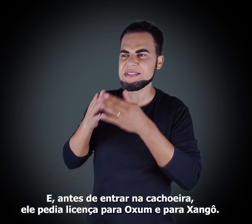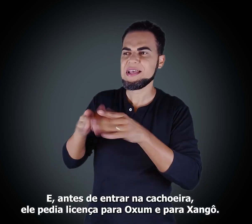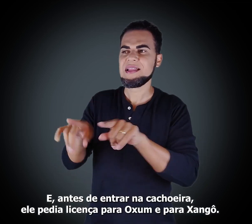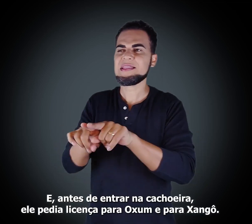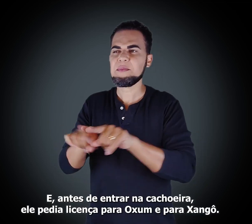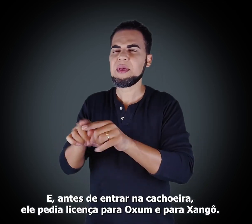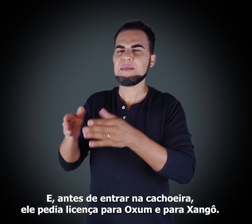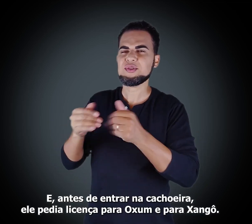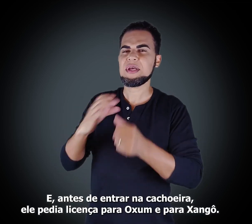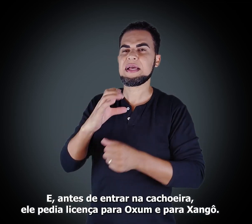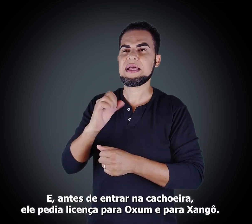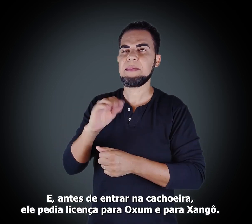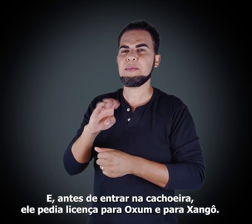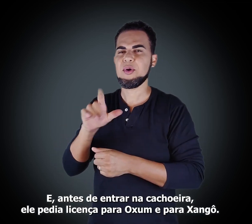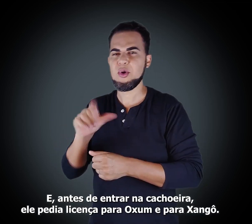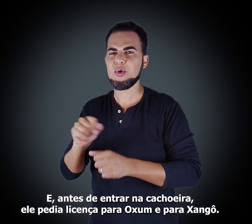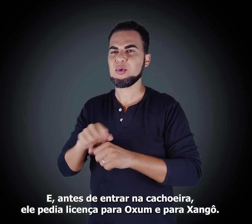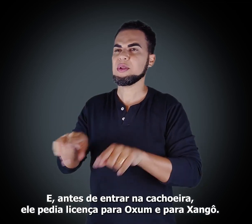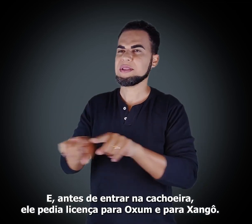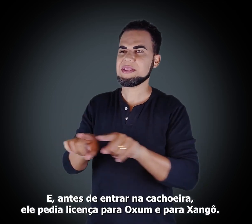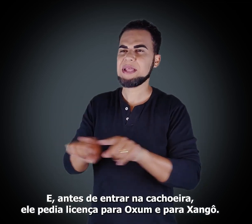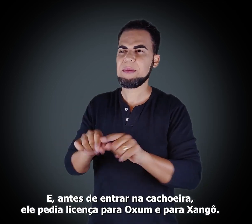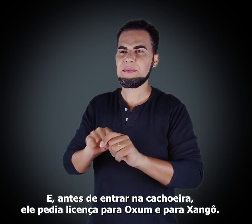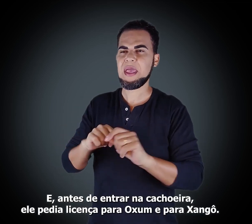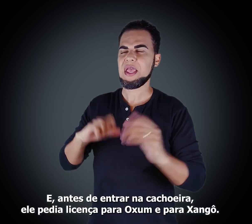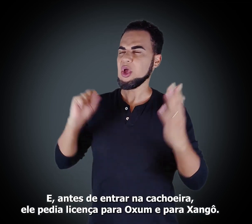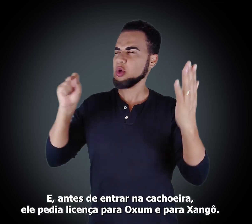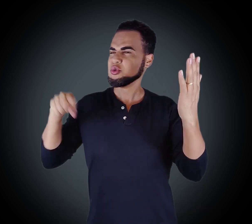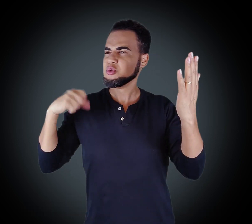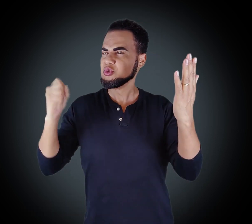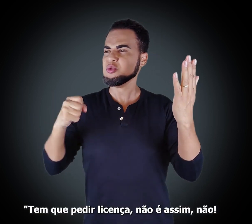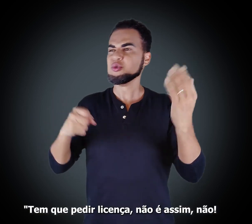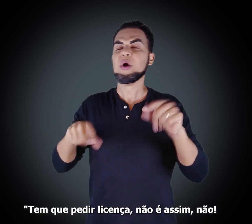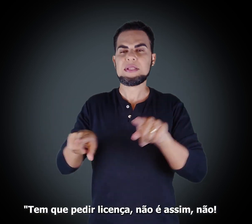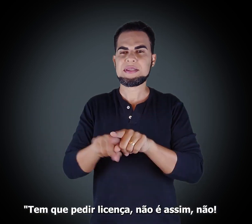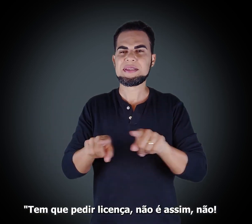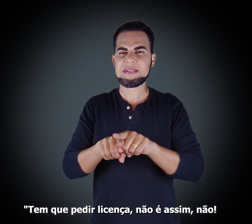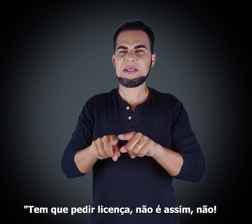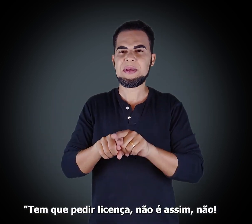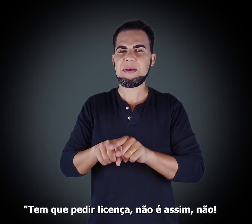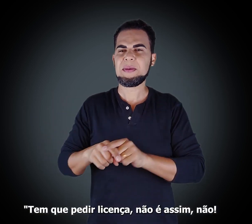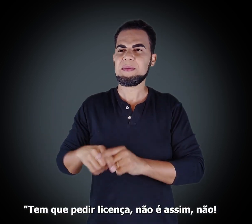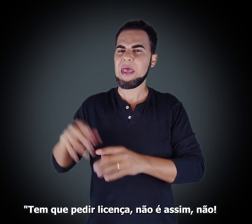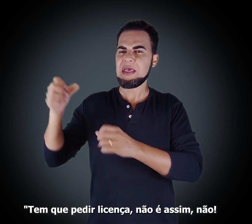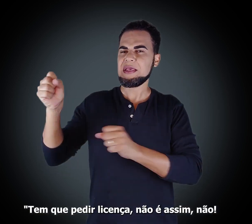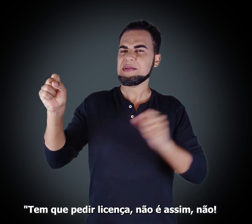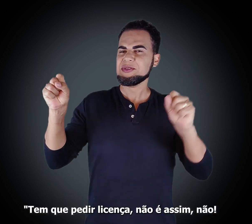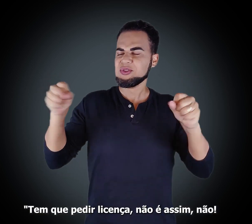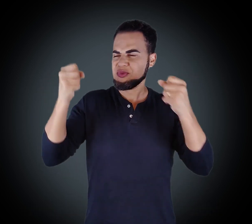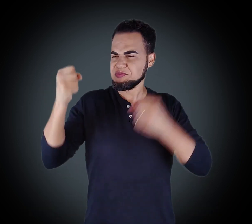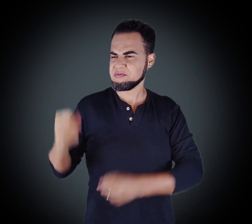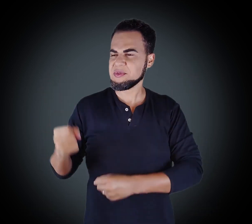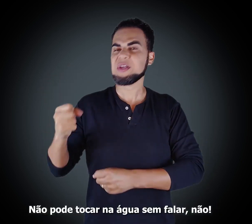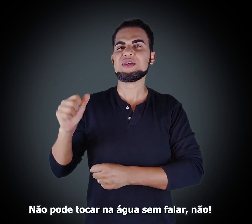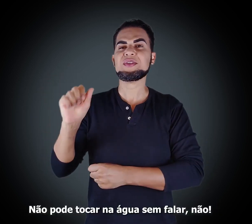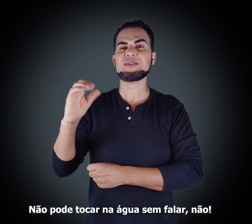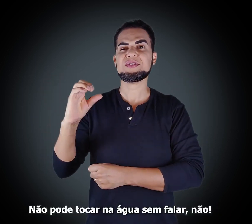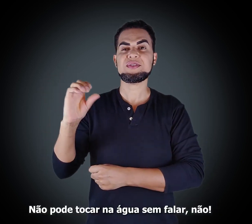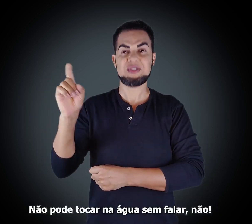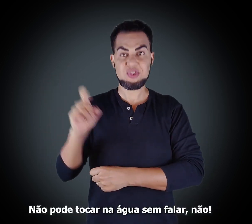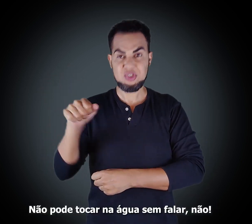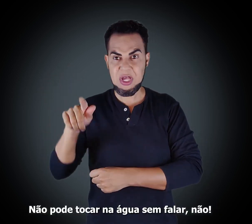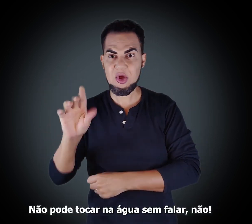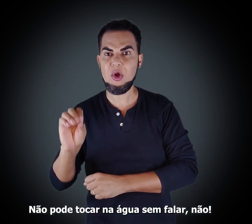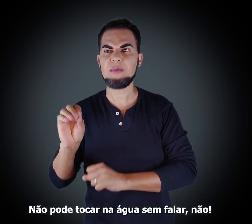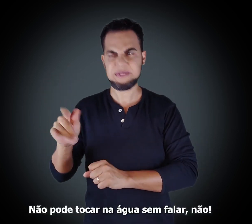na cachoeira, ele pedia licença para Oxum e para Xangô. Tem que pedir licença, não é assim não. Pode tocar